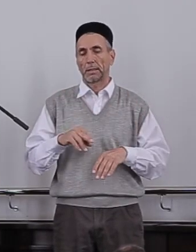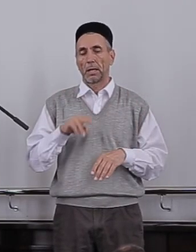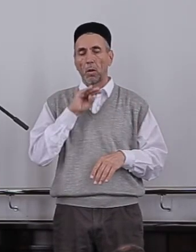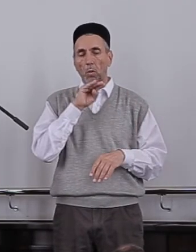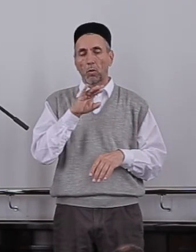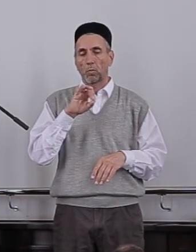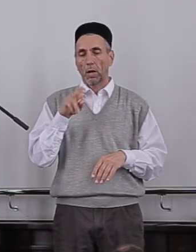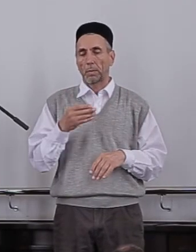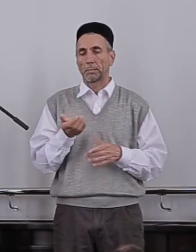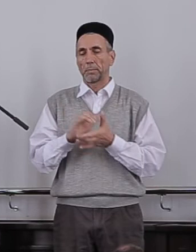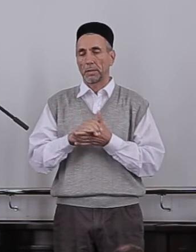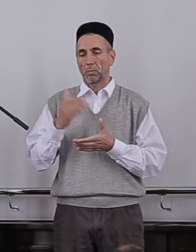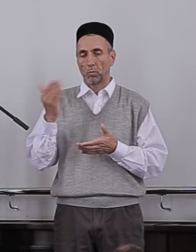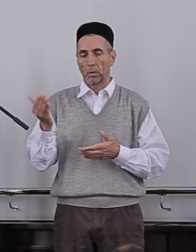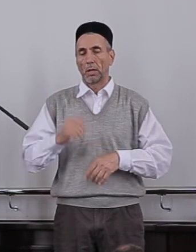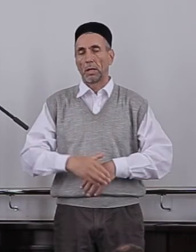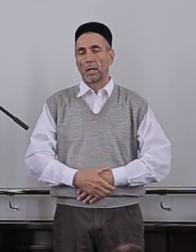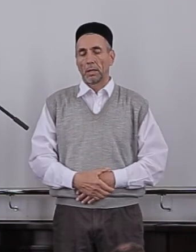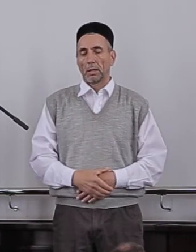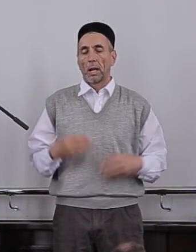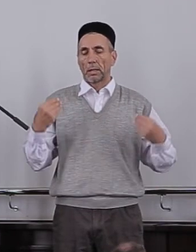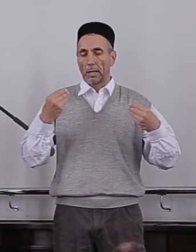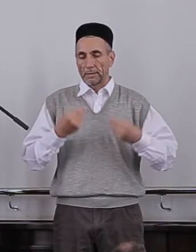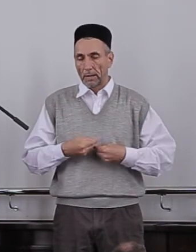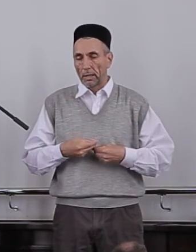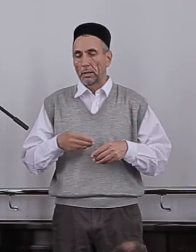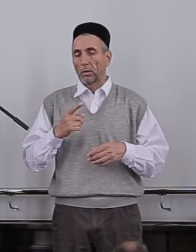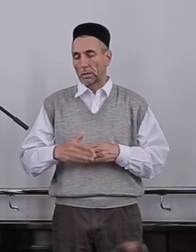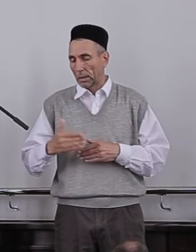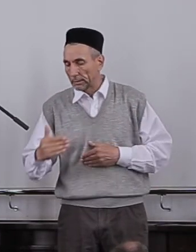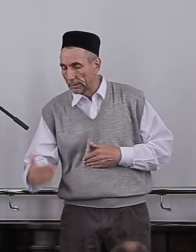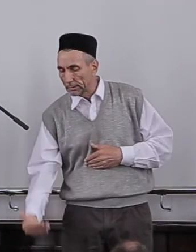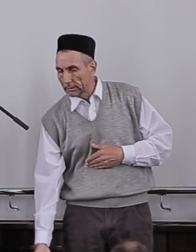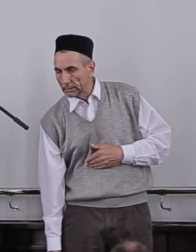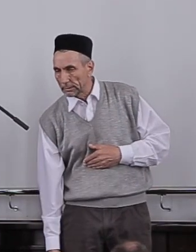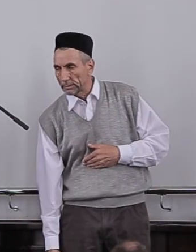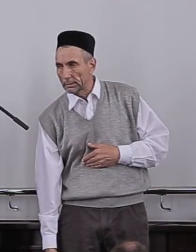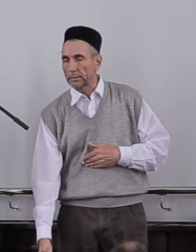Peygamberimiz sallallahu aleyhi ve sellem, eyvet ilgigende, giyen uzun